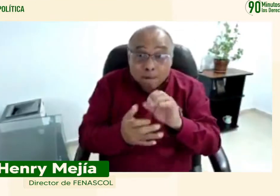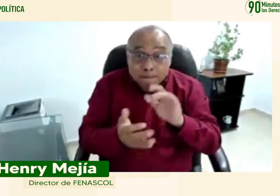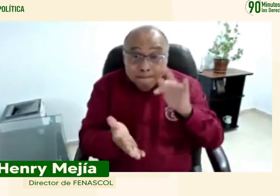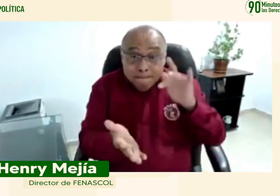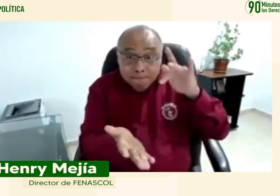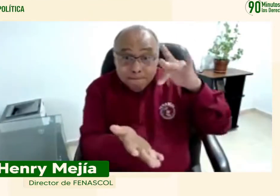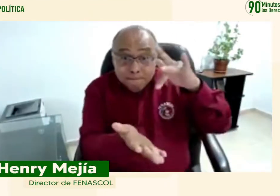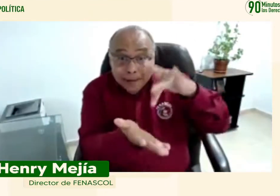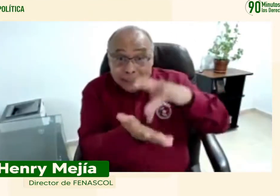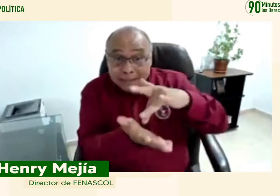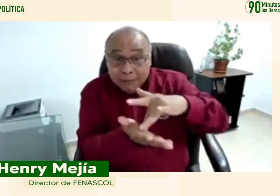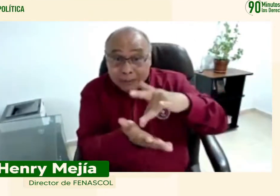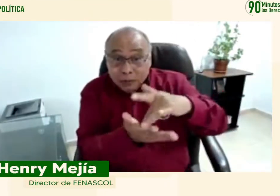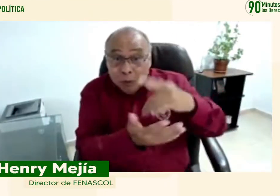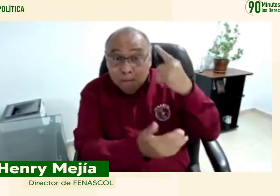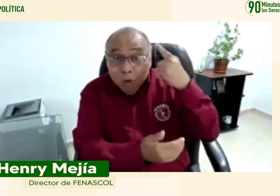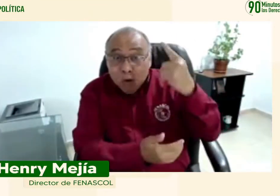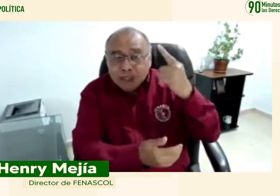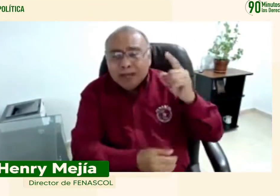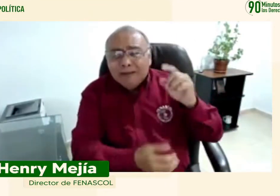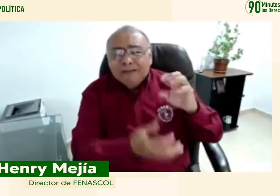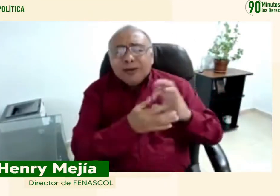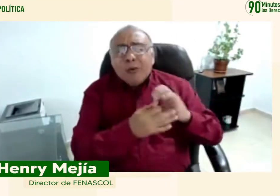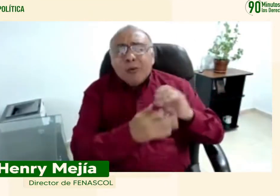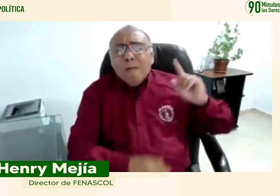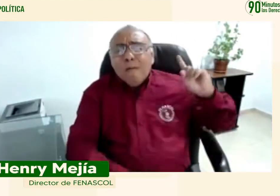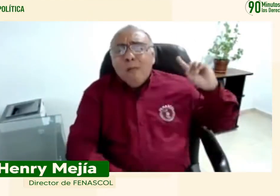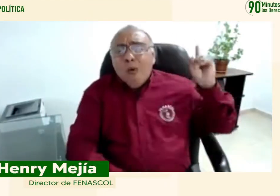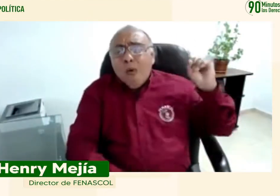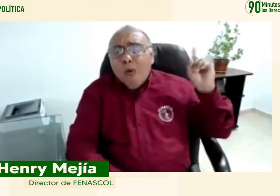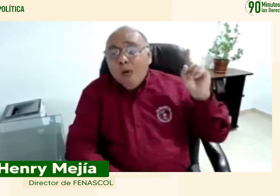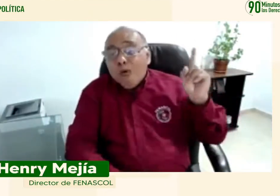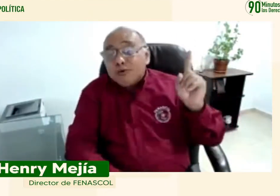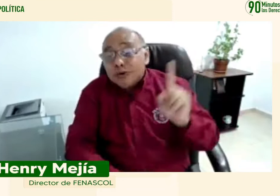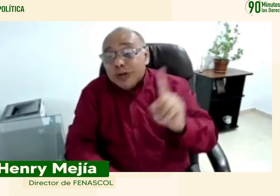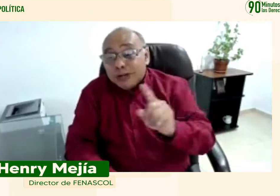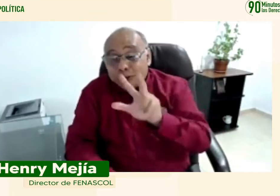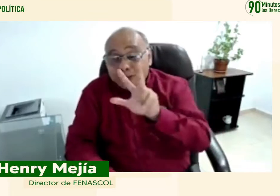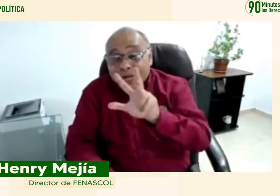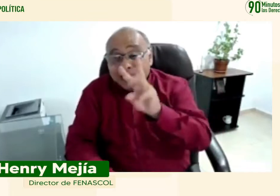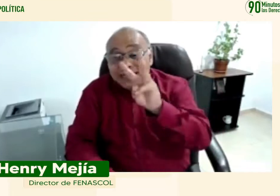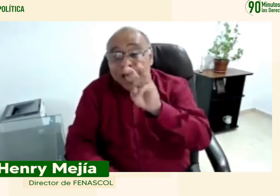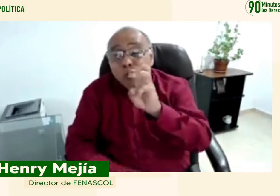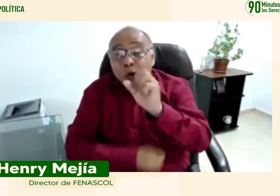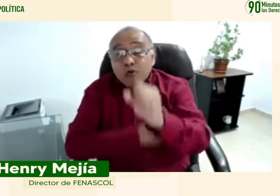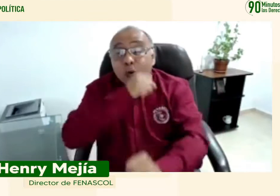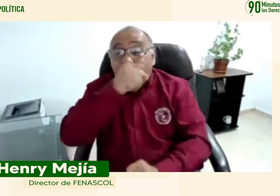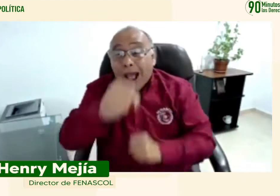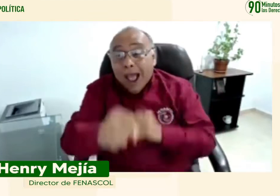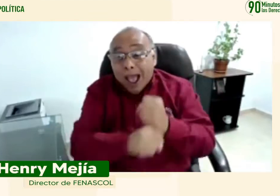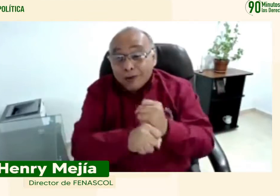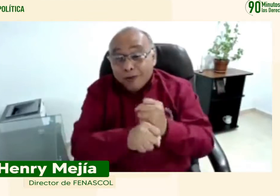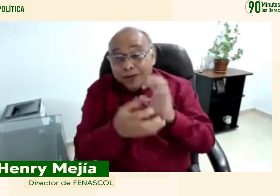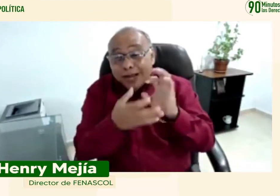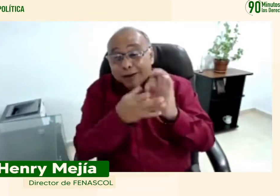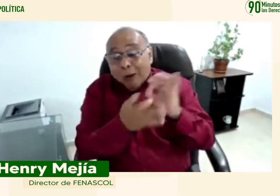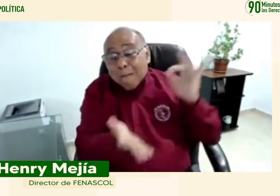sin embargo contarles que frena scola ha hecho participación política durante más de 38 años